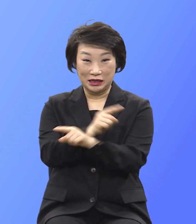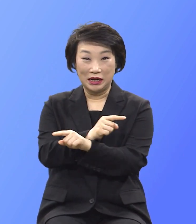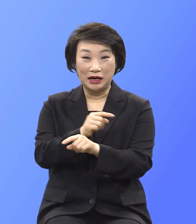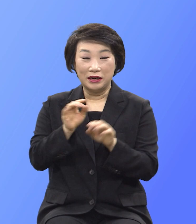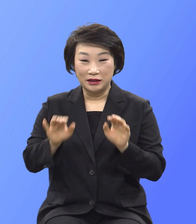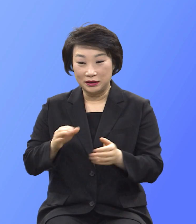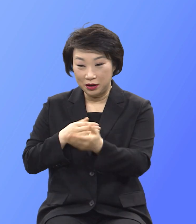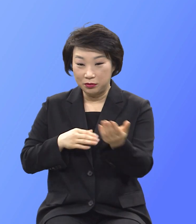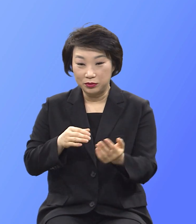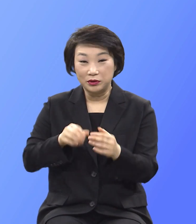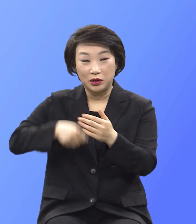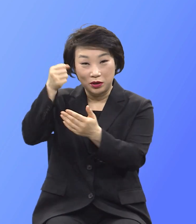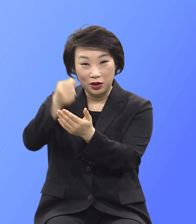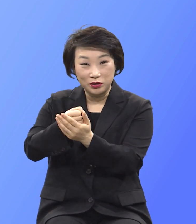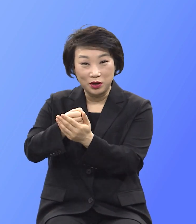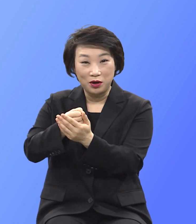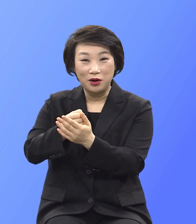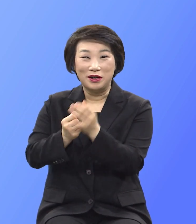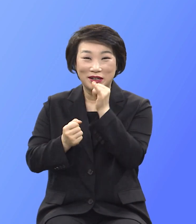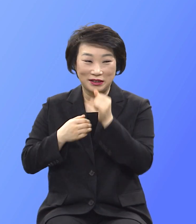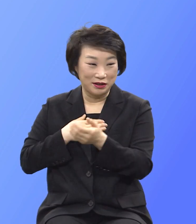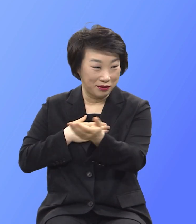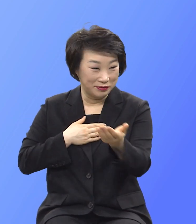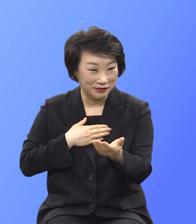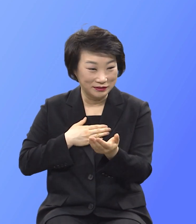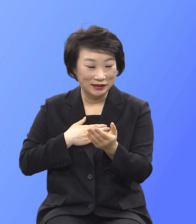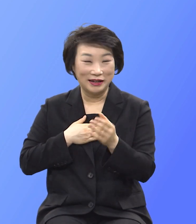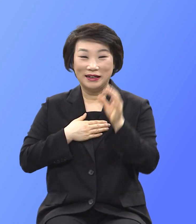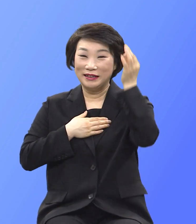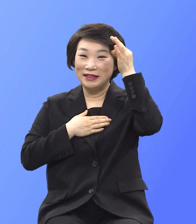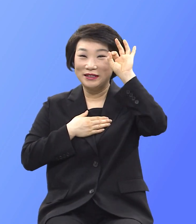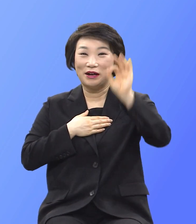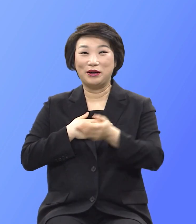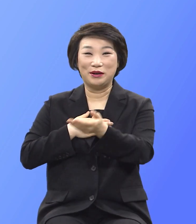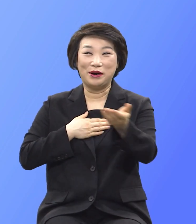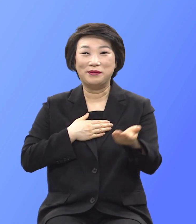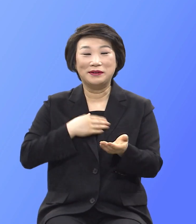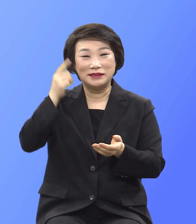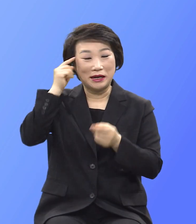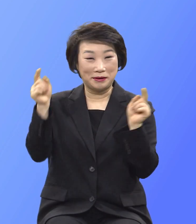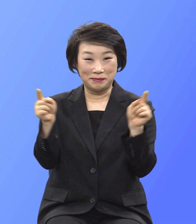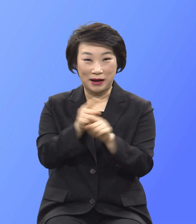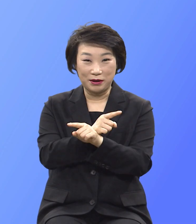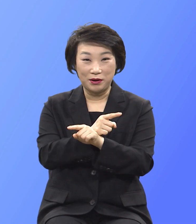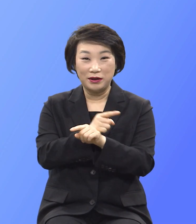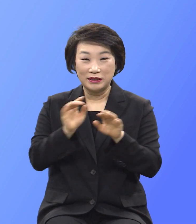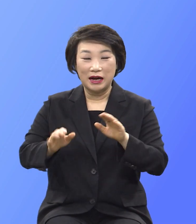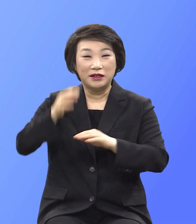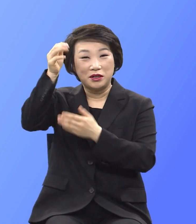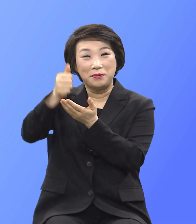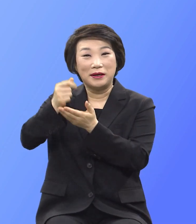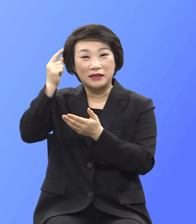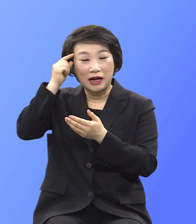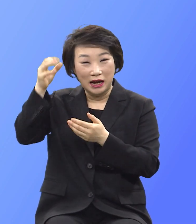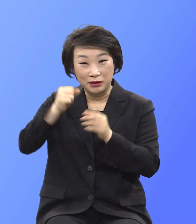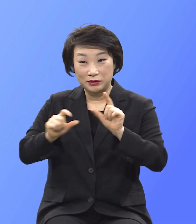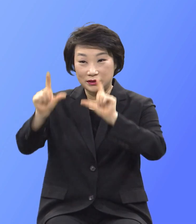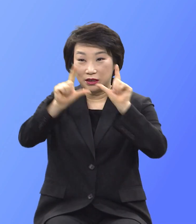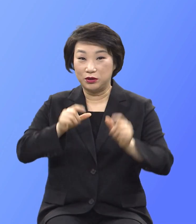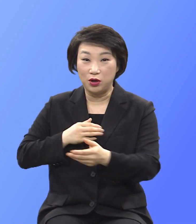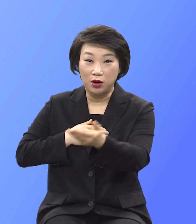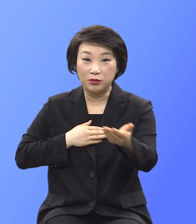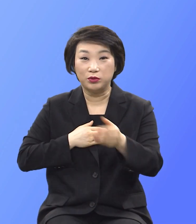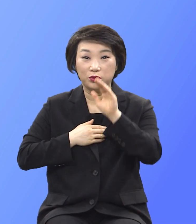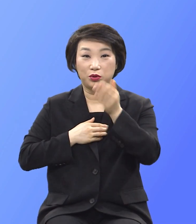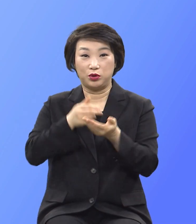있는 선택의 여지가 있음을 인정하시고 생각을 바꿔서 성령의 생각으로 사는 여러분